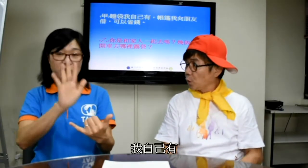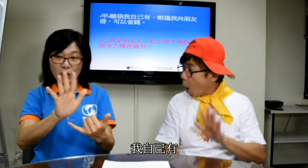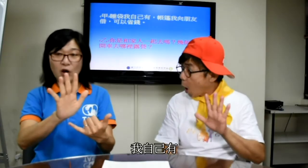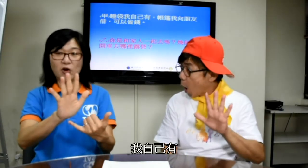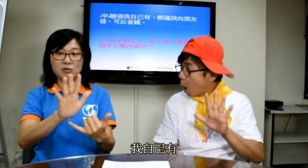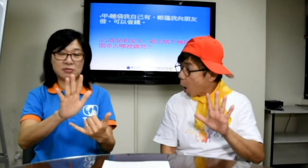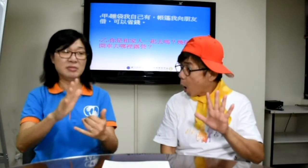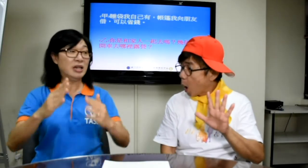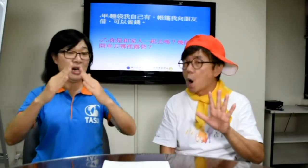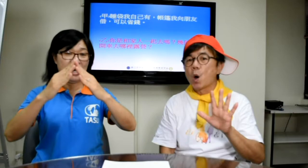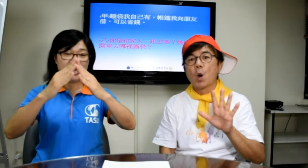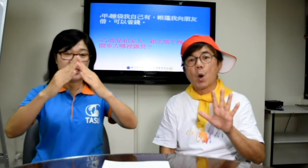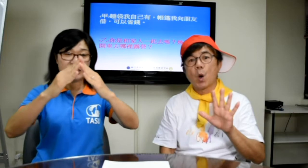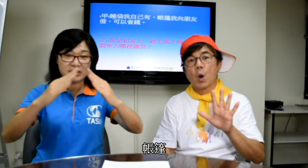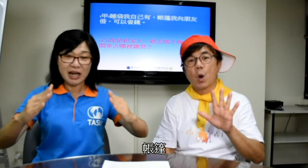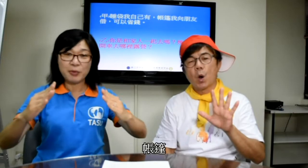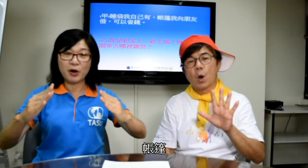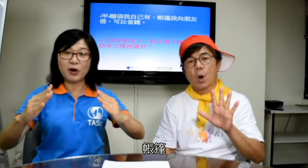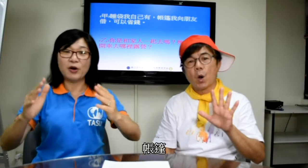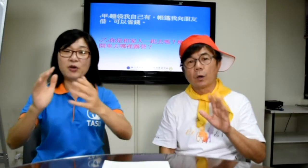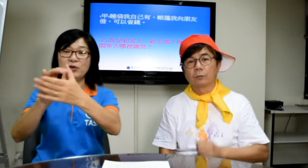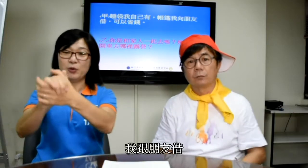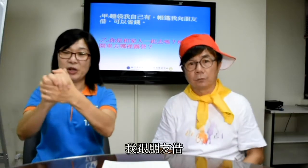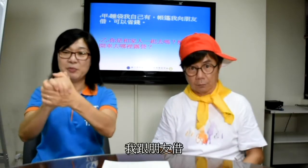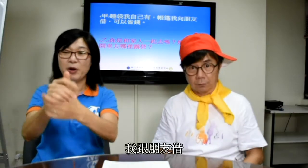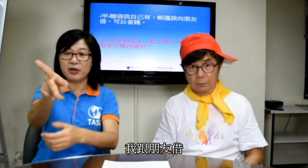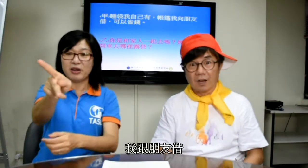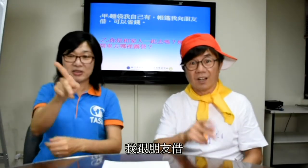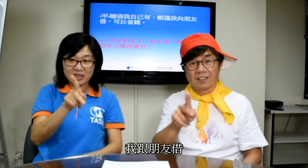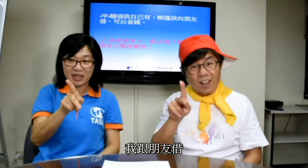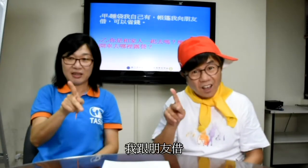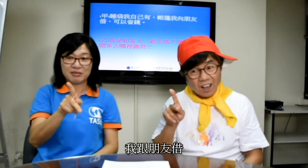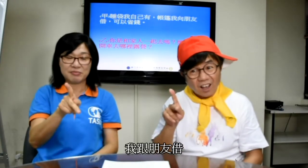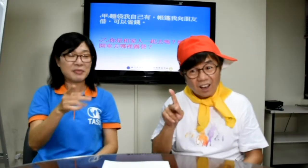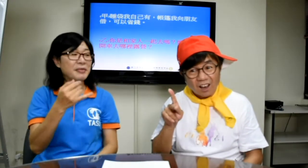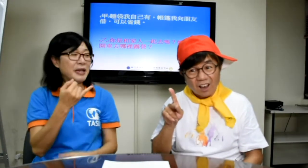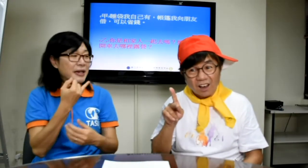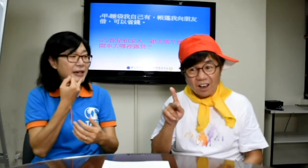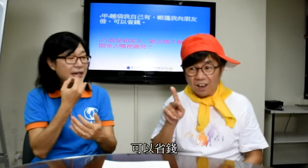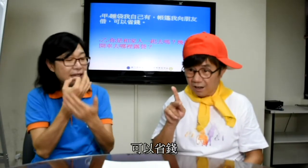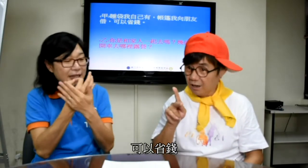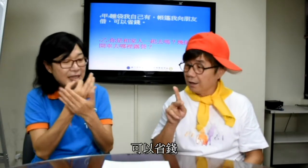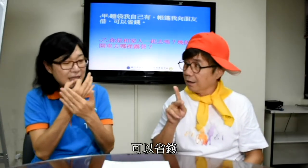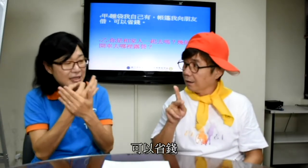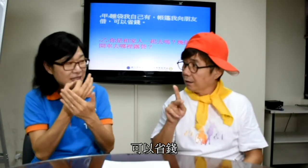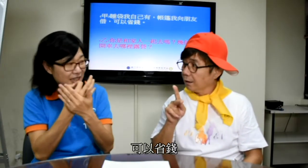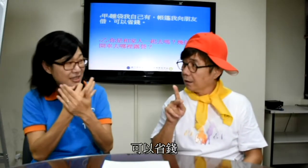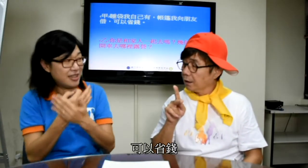有；帐篷我跟朋友借，可以省